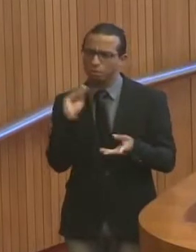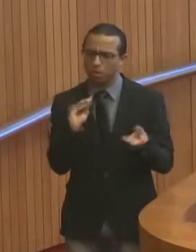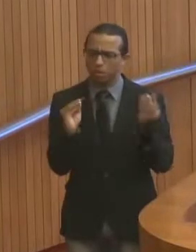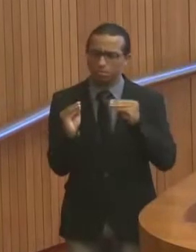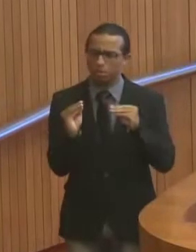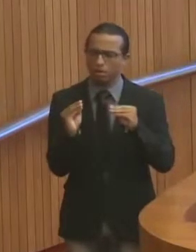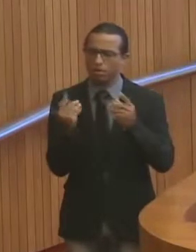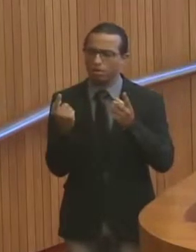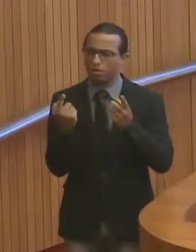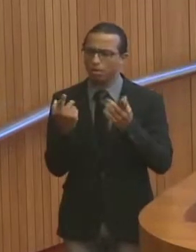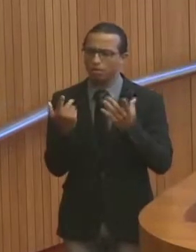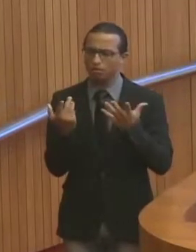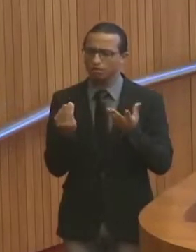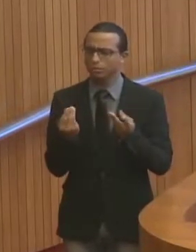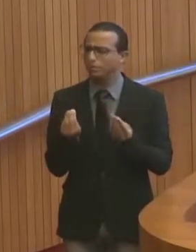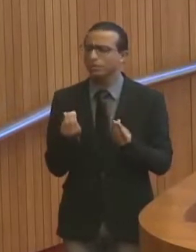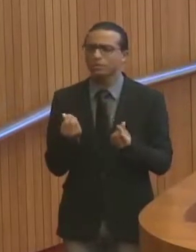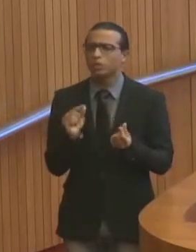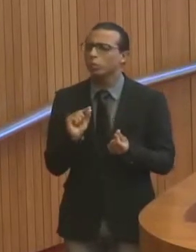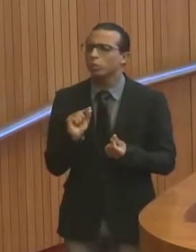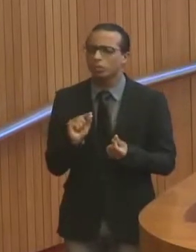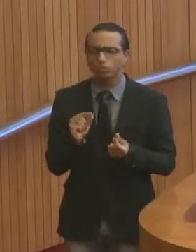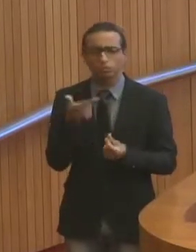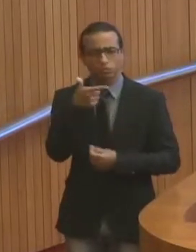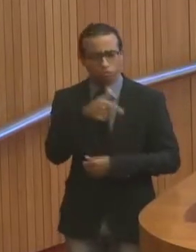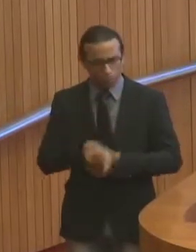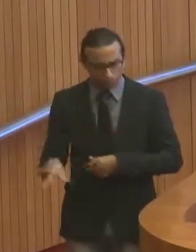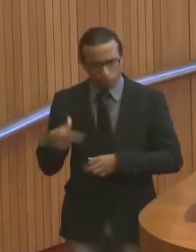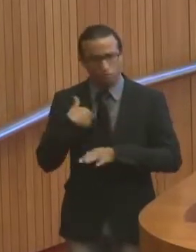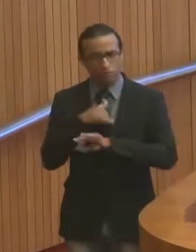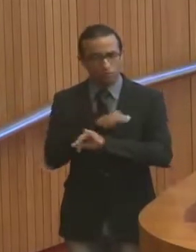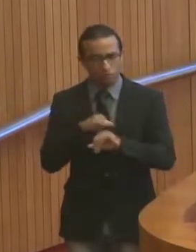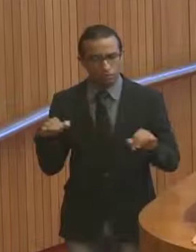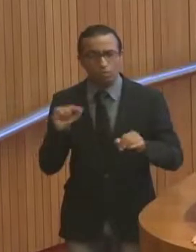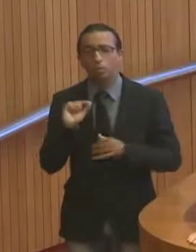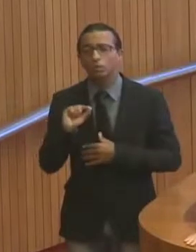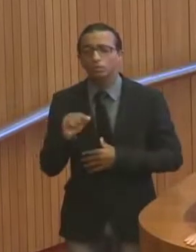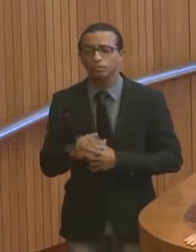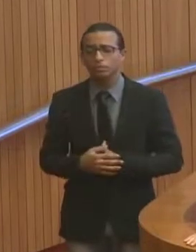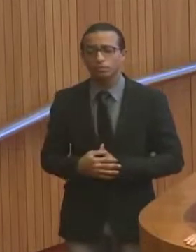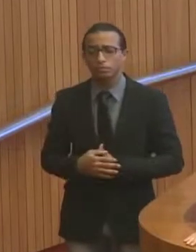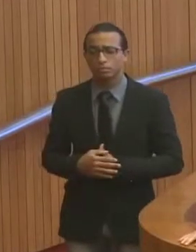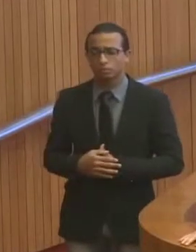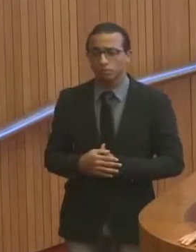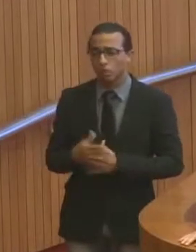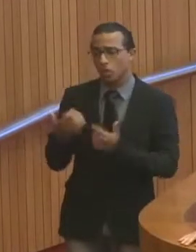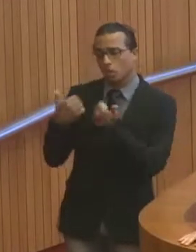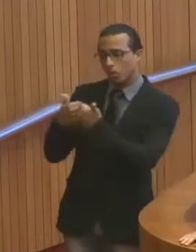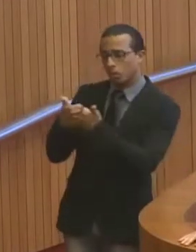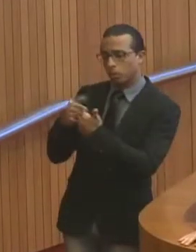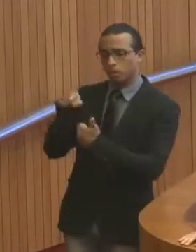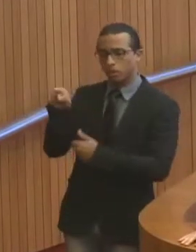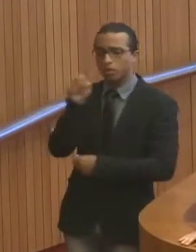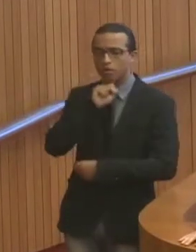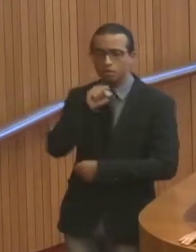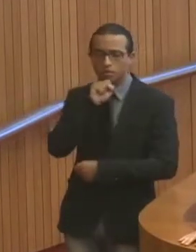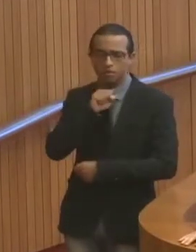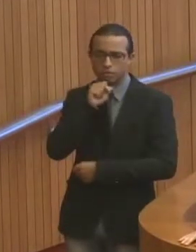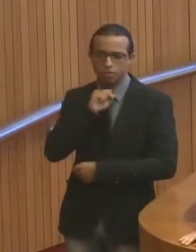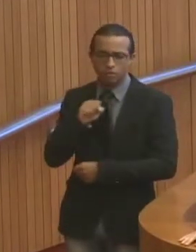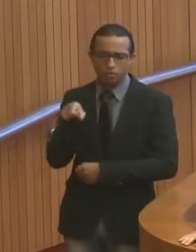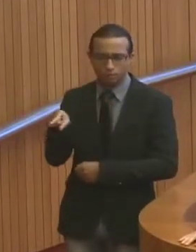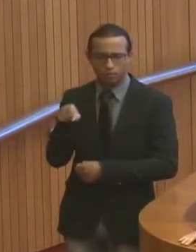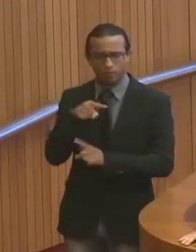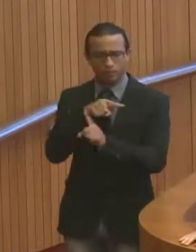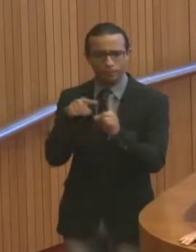aí, de que, volto a repetir, a nossa frota é velha, metade